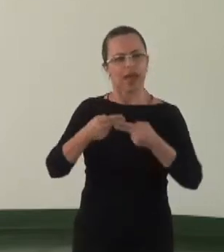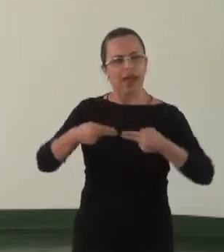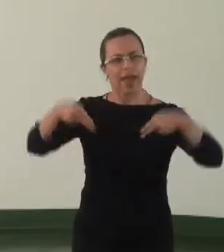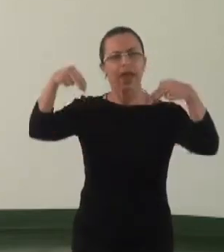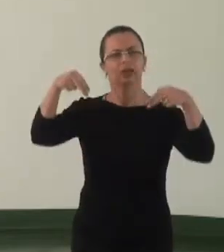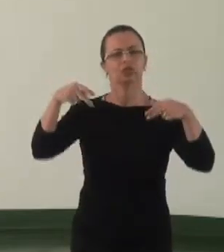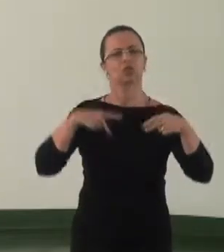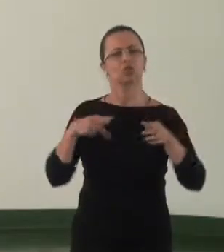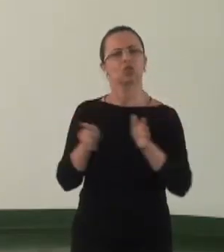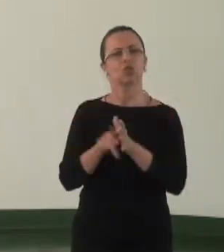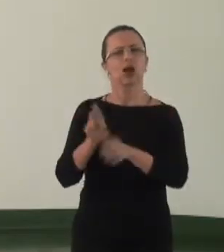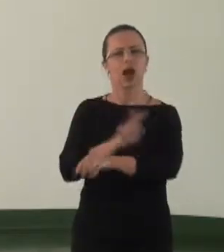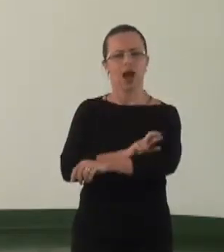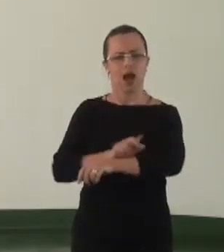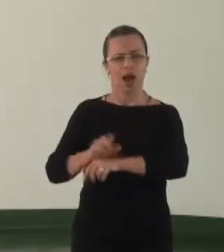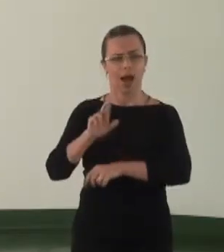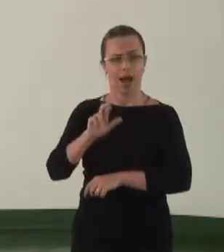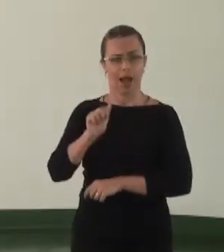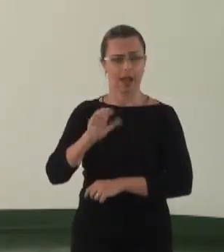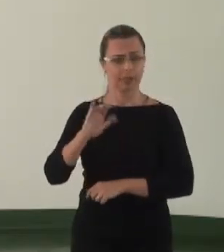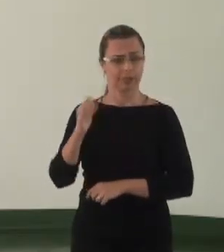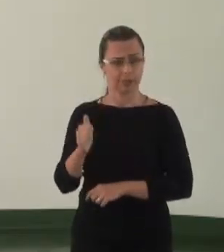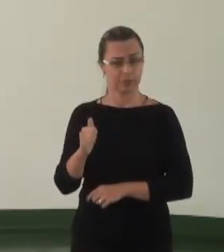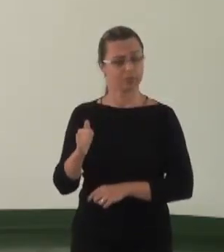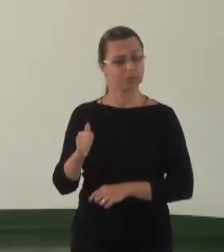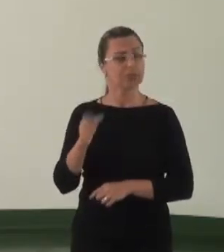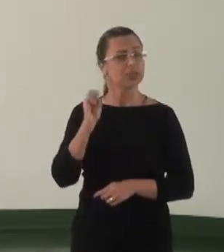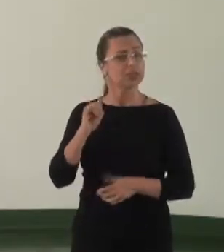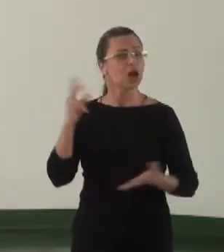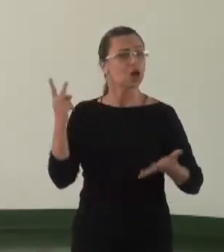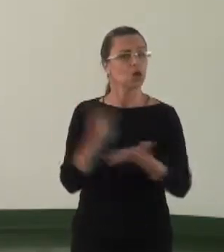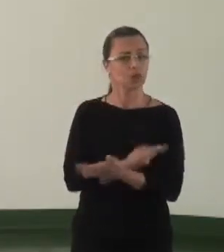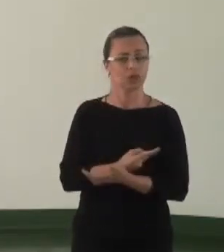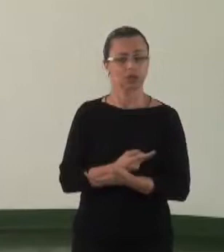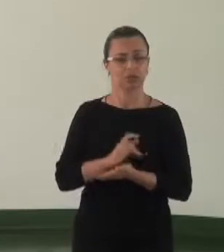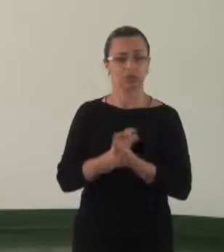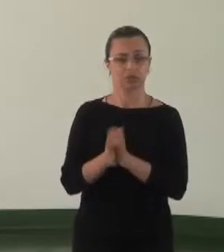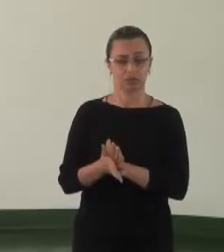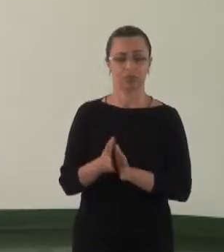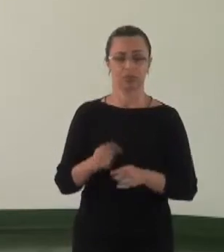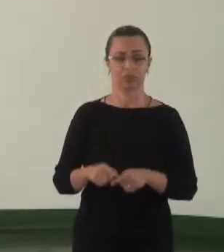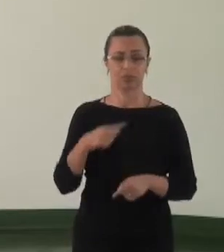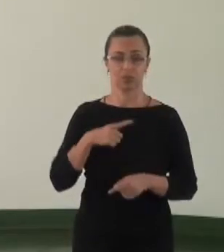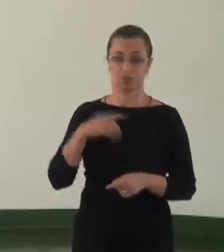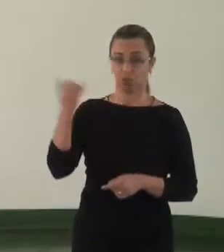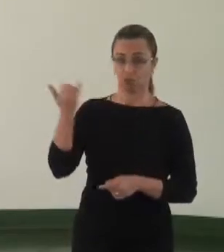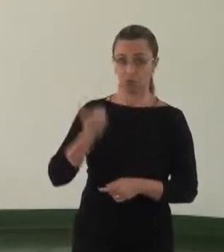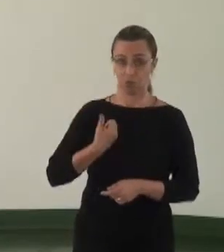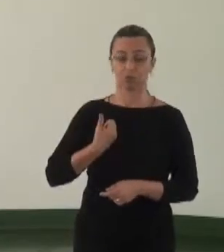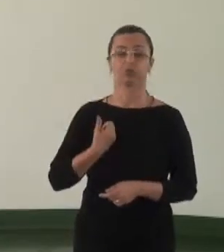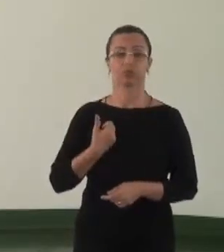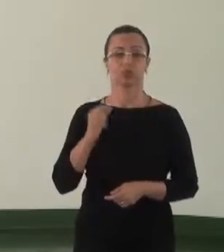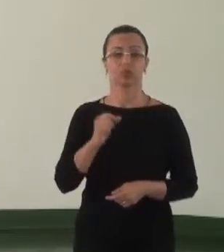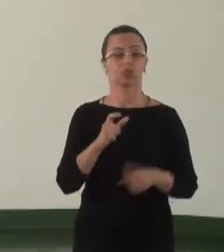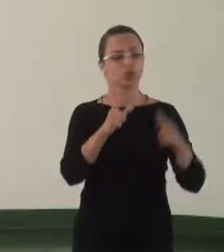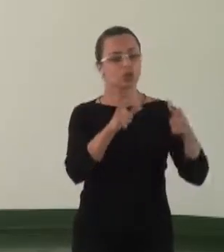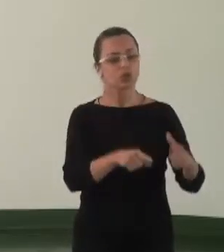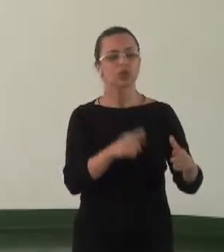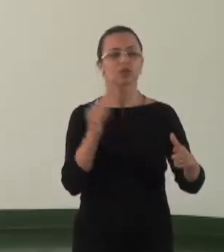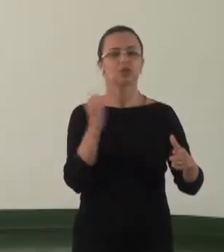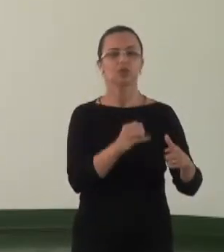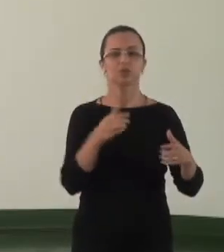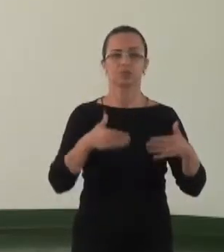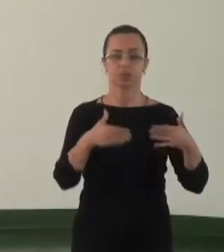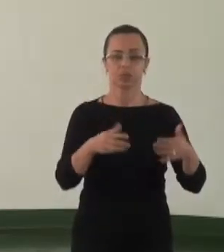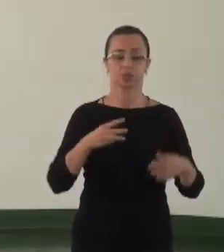para combater a impunidade nos casos de crimes raciais. Uma informação prestada no Serviço de Informações ao Cidadão do